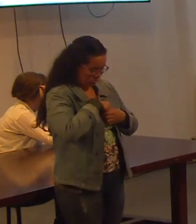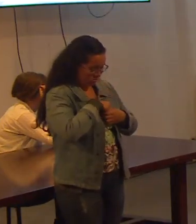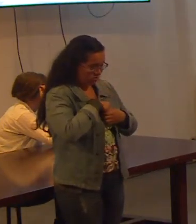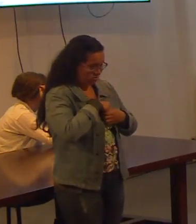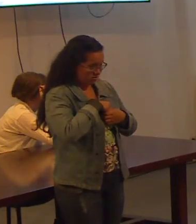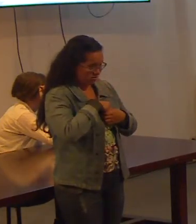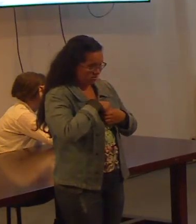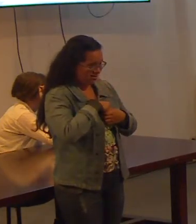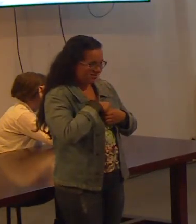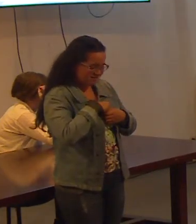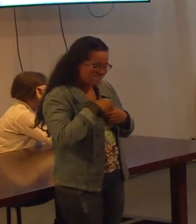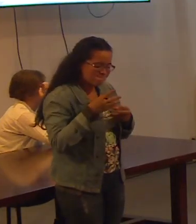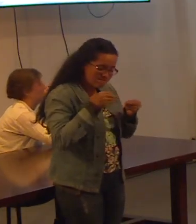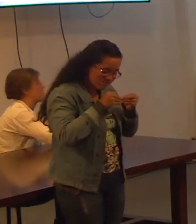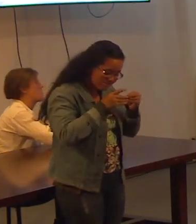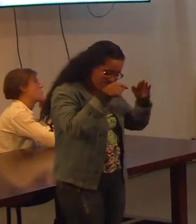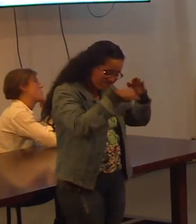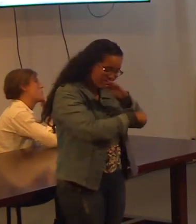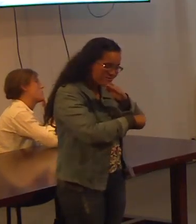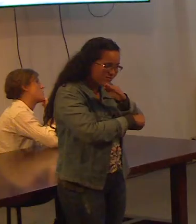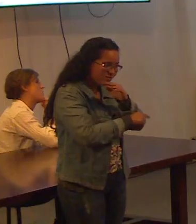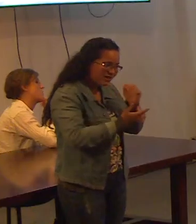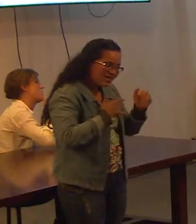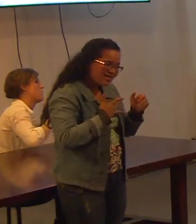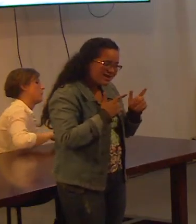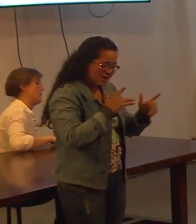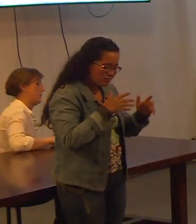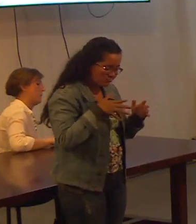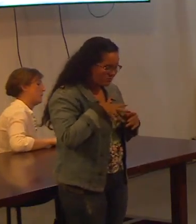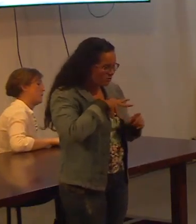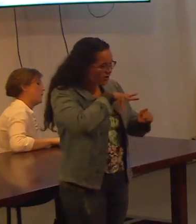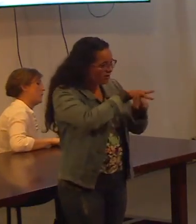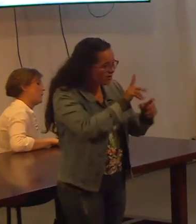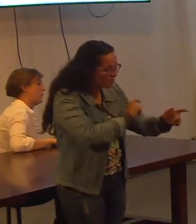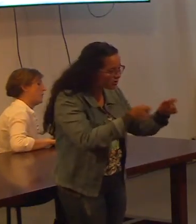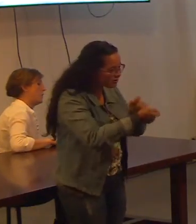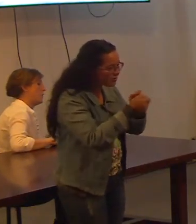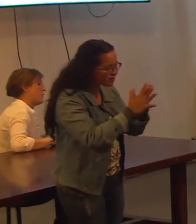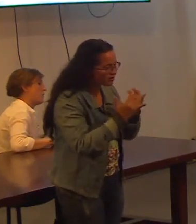extrínseca, sino que rompen más allá y transforman esas realidades.